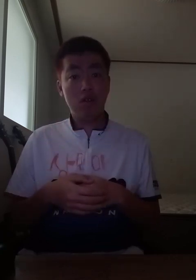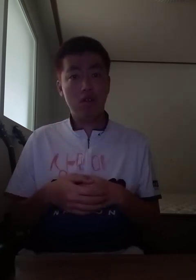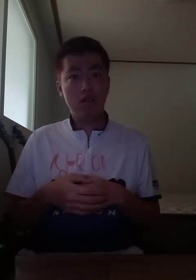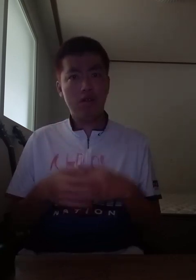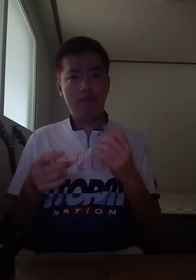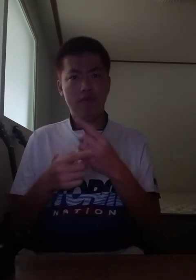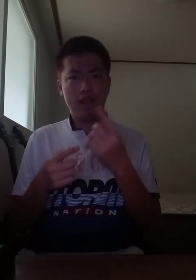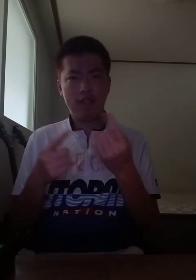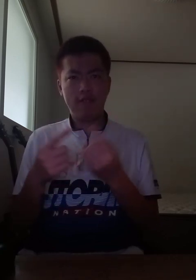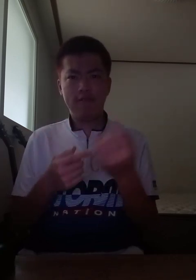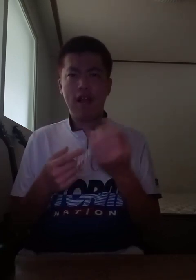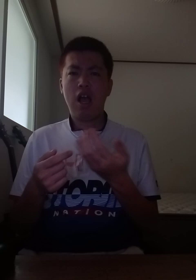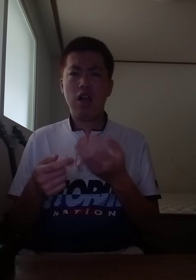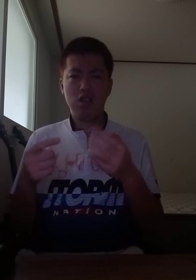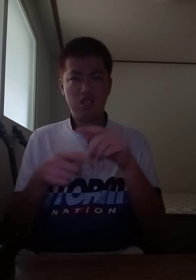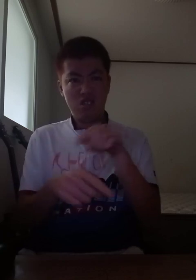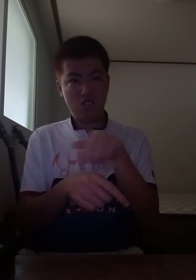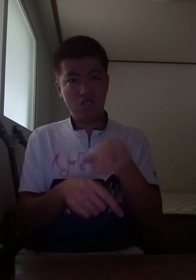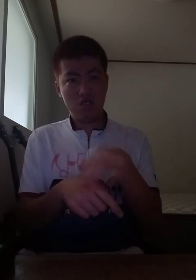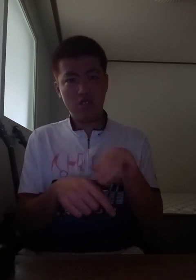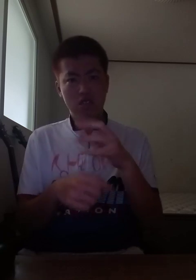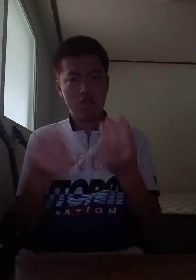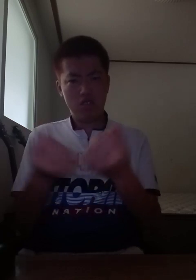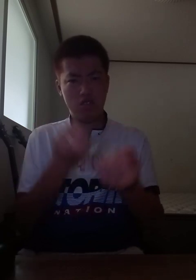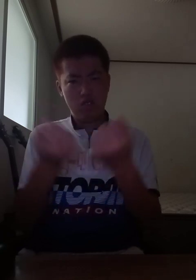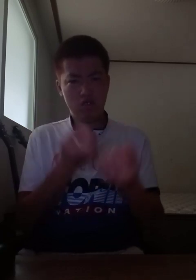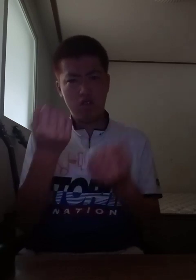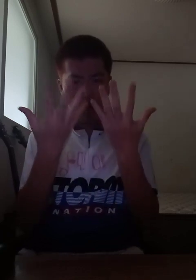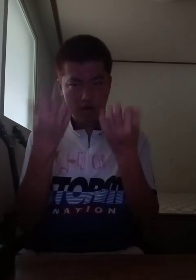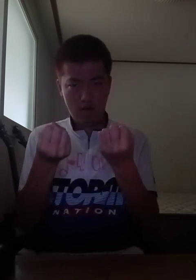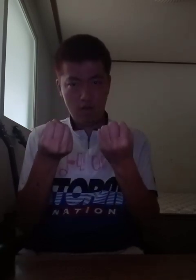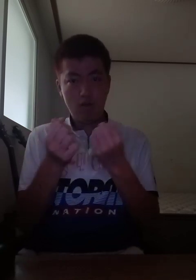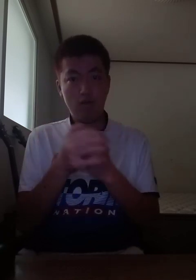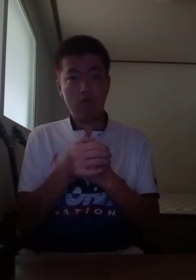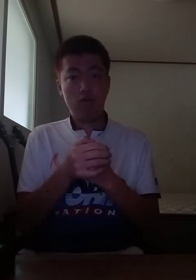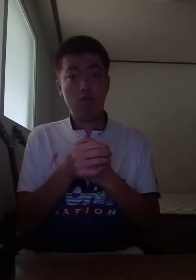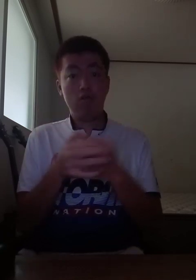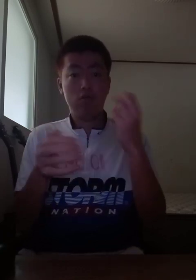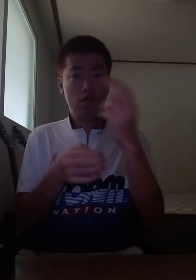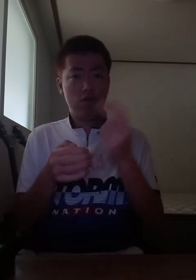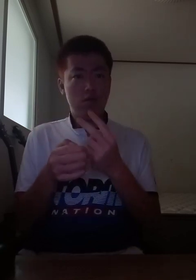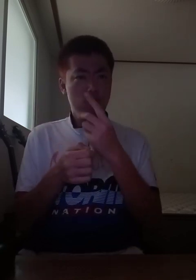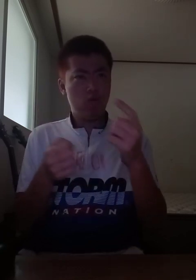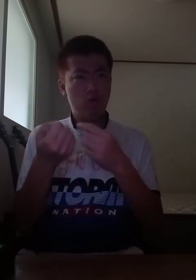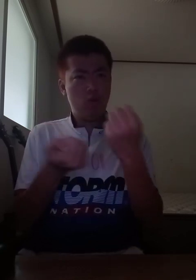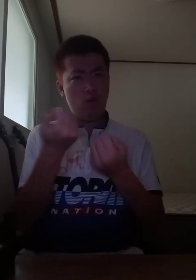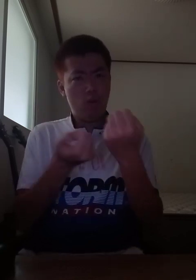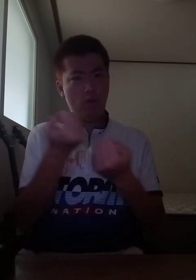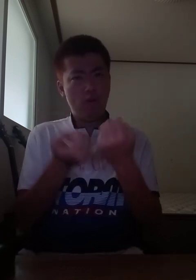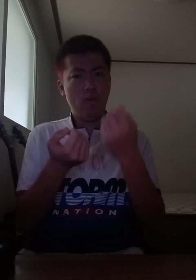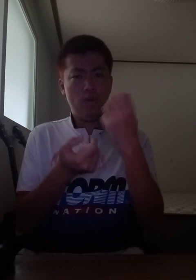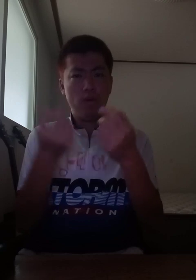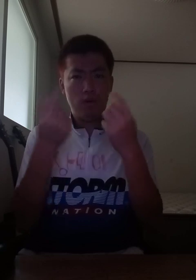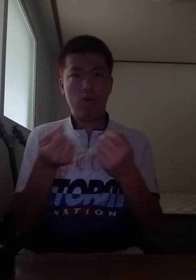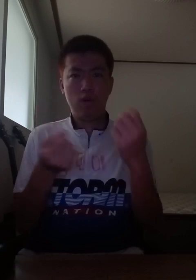이런 상황 때문에 아예 인도로 달리는 자전거가 많습니다. 인도에 설치된 자전거 보행자 겸용도로도 문제가